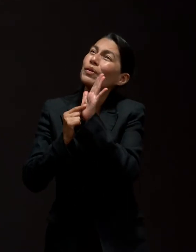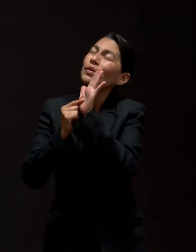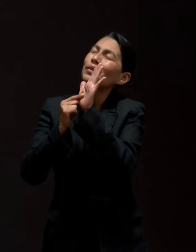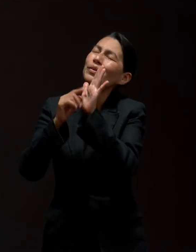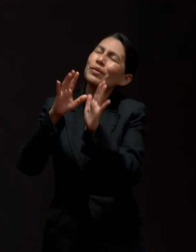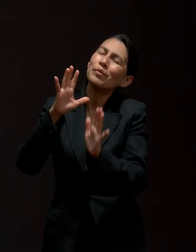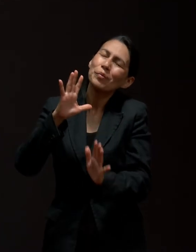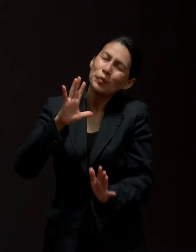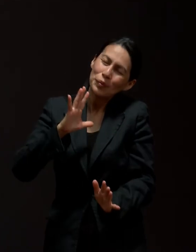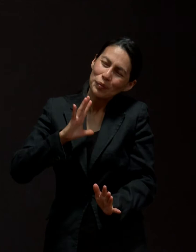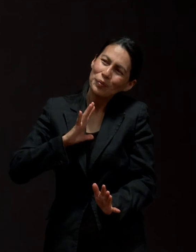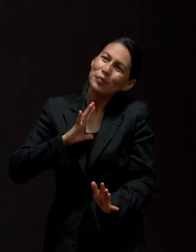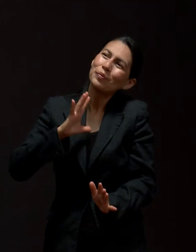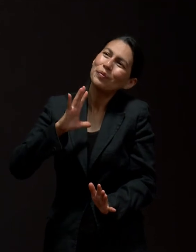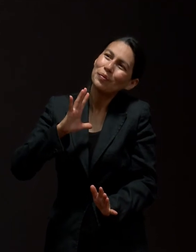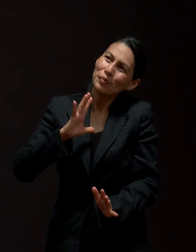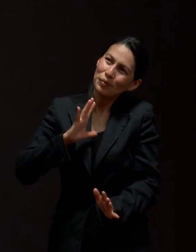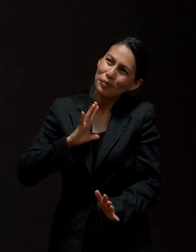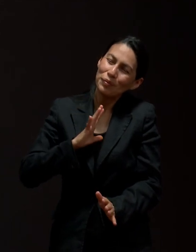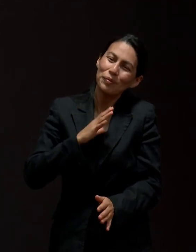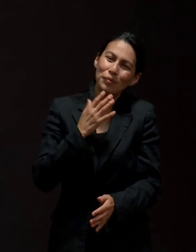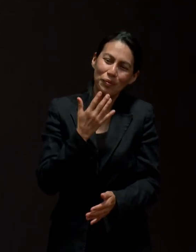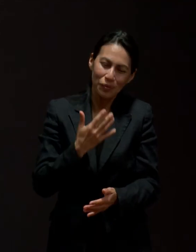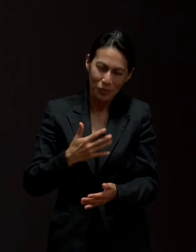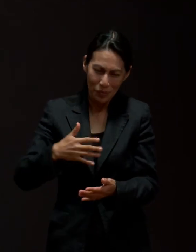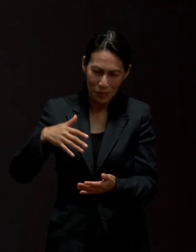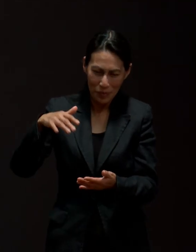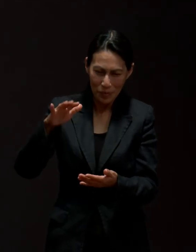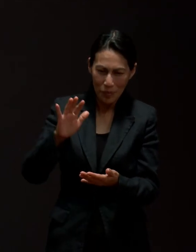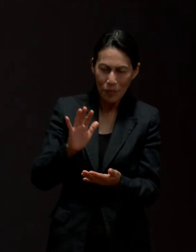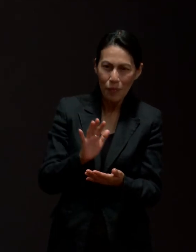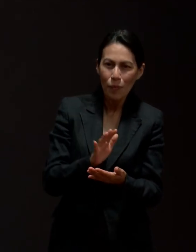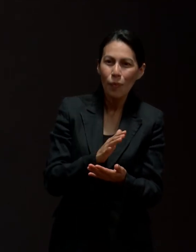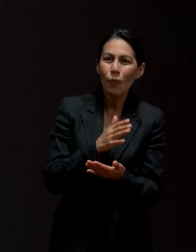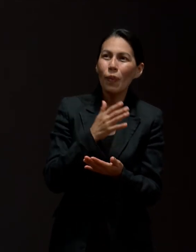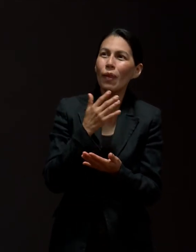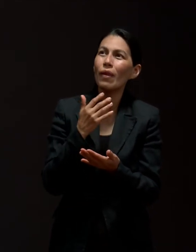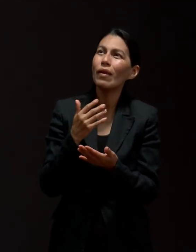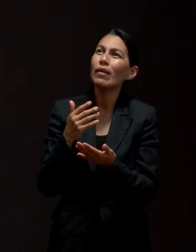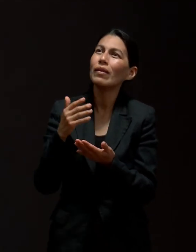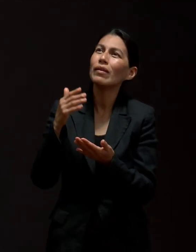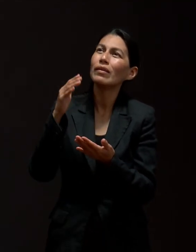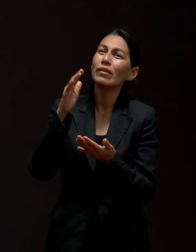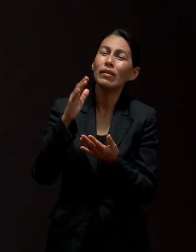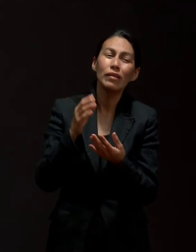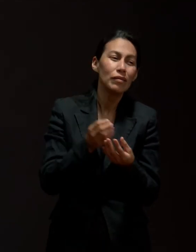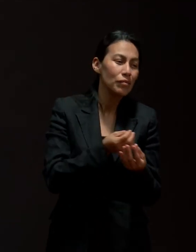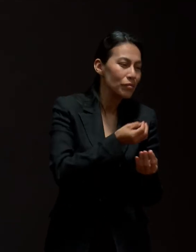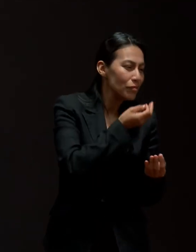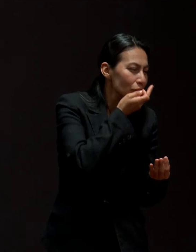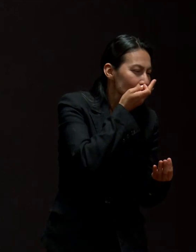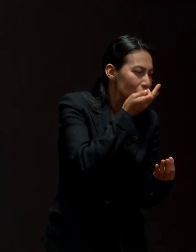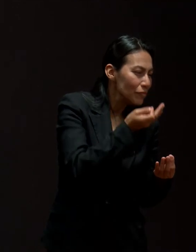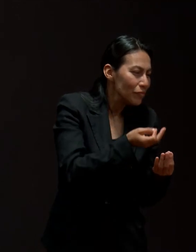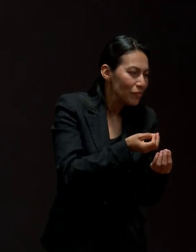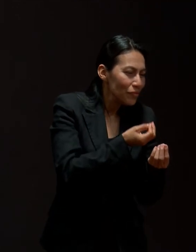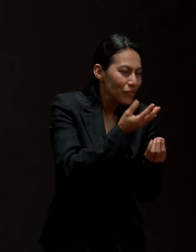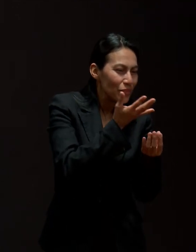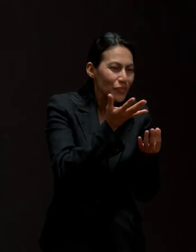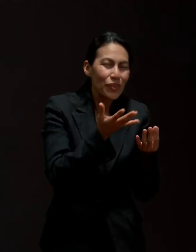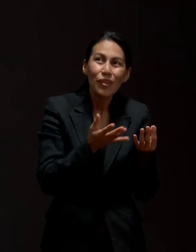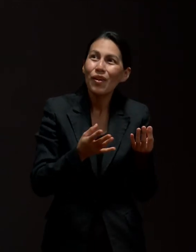presencia. Desde la flor hasta el